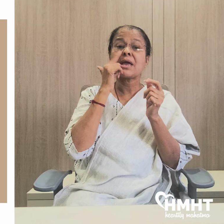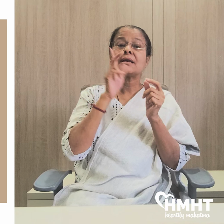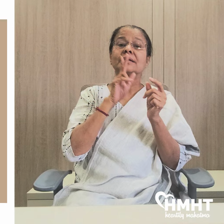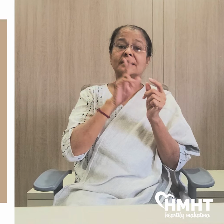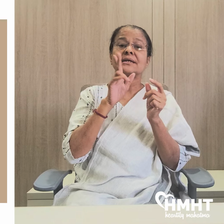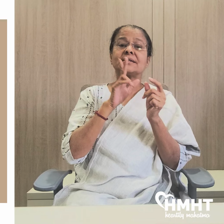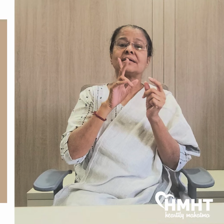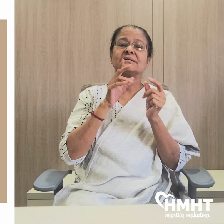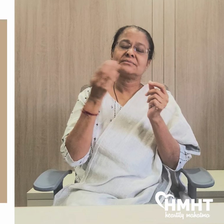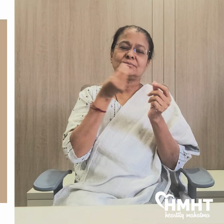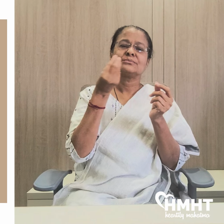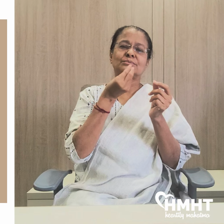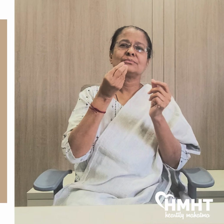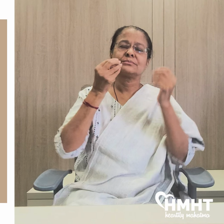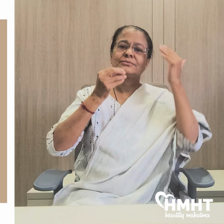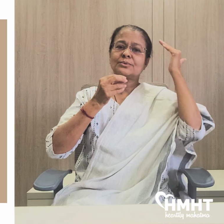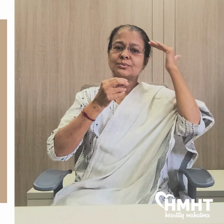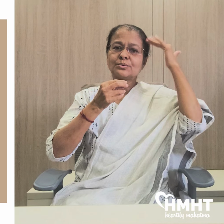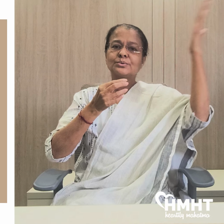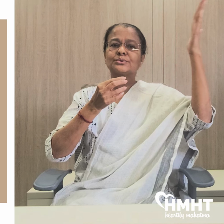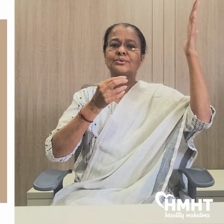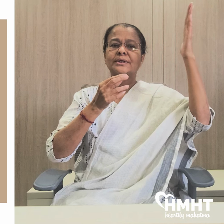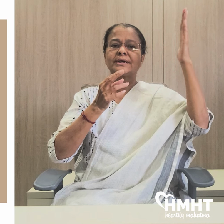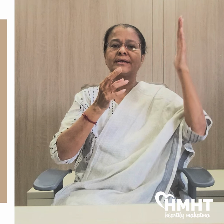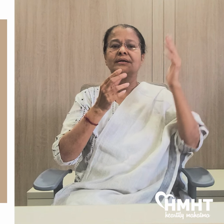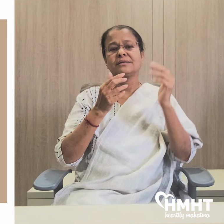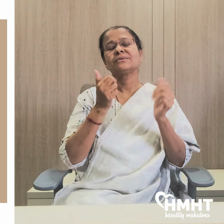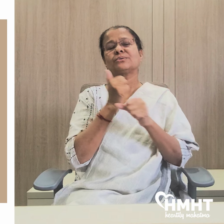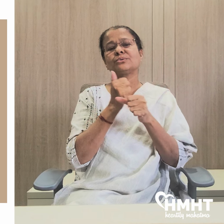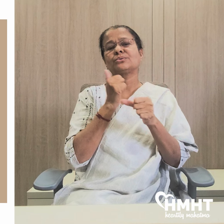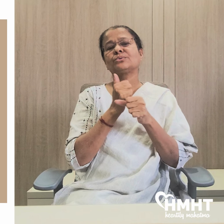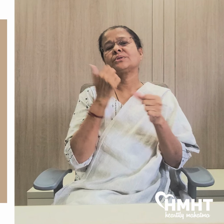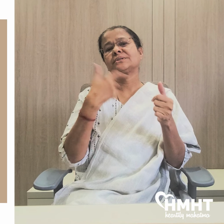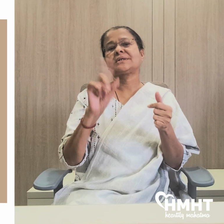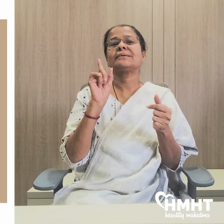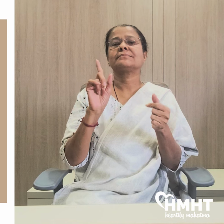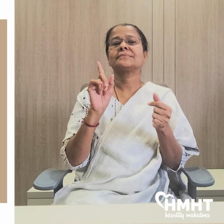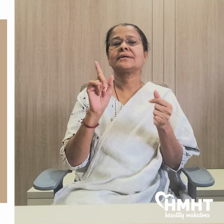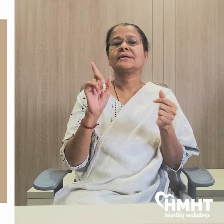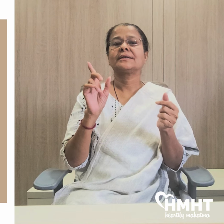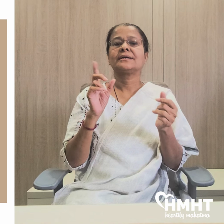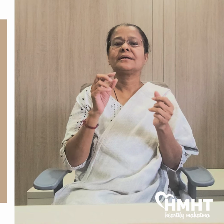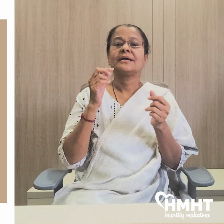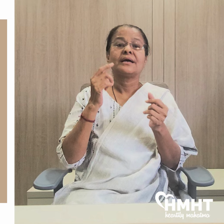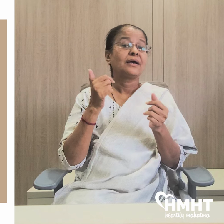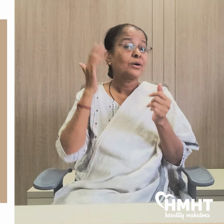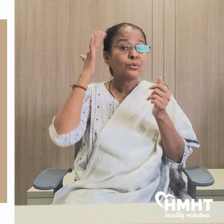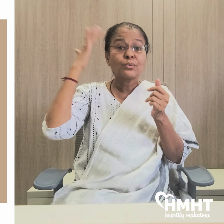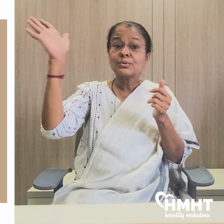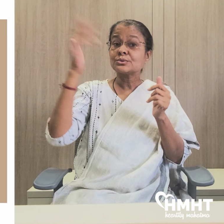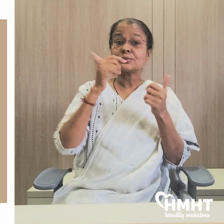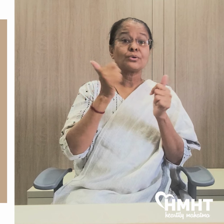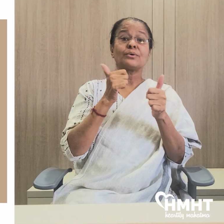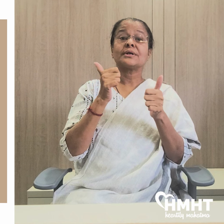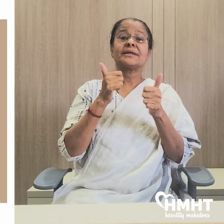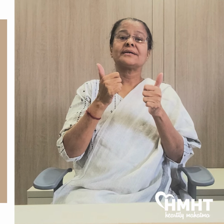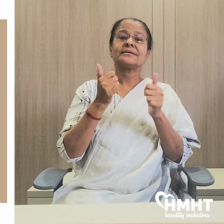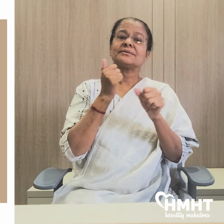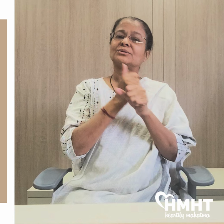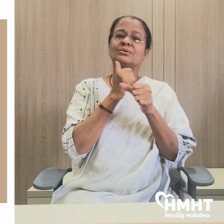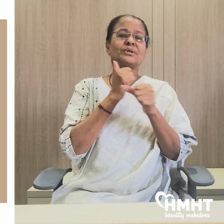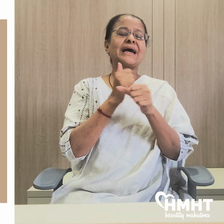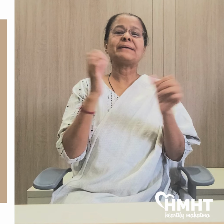જ પડે ને તો જ કામ કરે ને બધા. થોડું વઢ્યા વગર તો થાય જ નહીં ને, કે છે ભાઈ આપણો અભિપ્રાય છે.